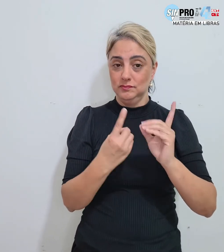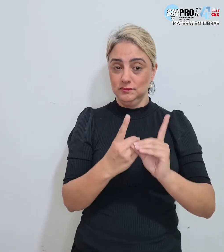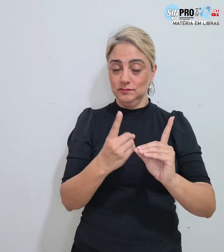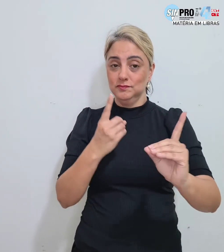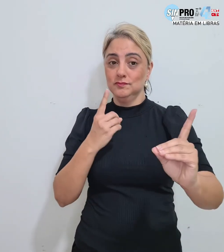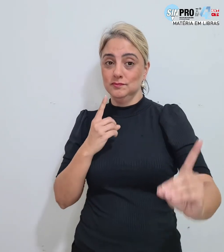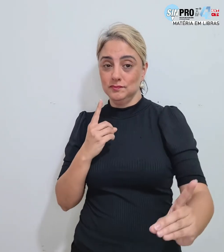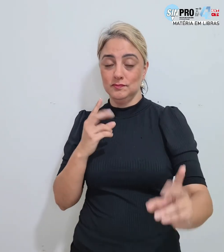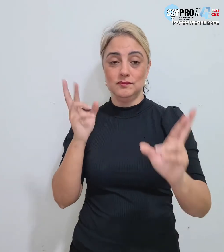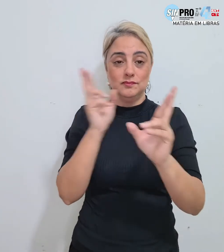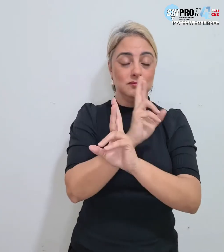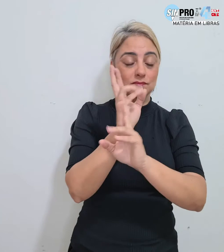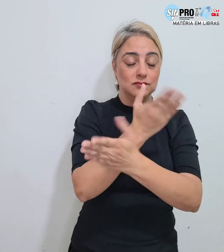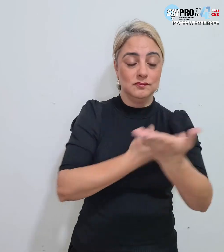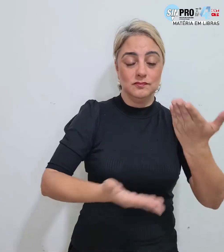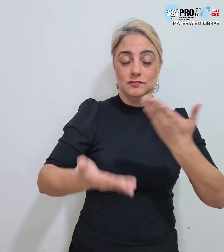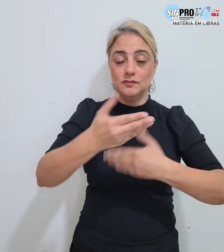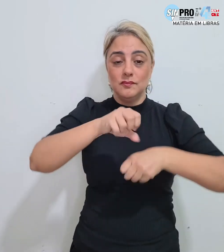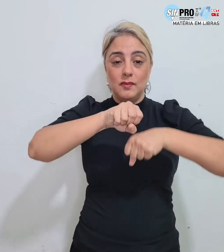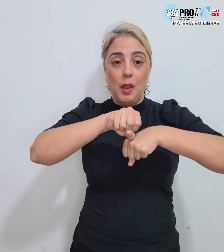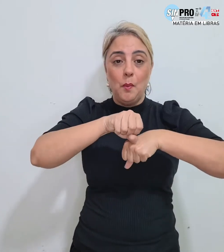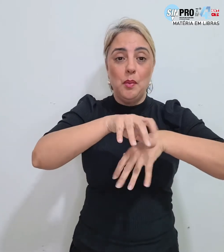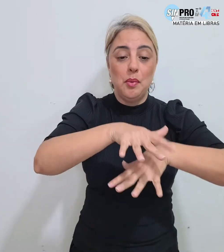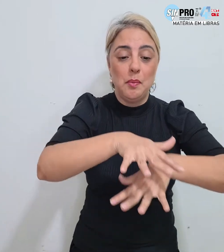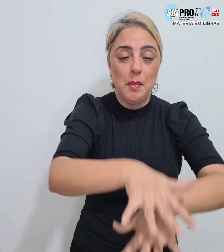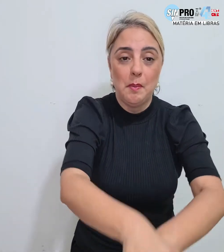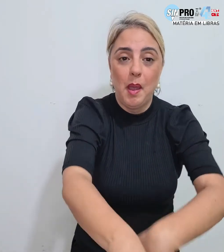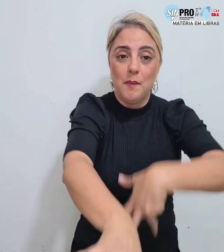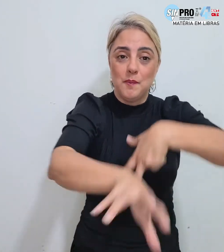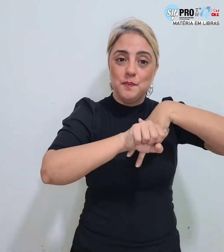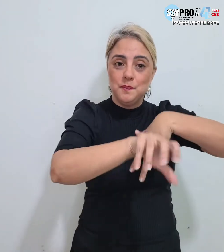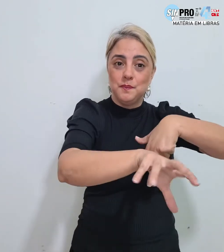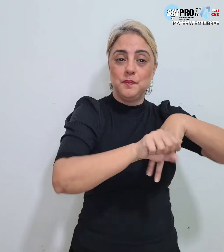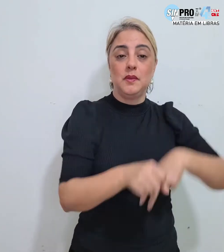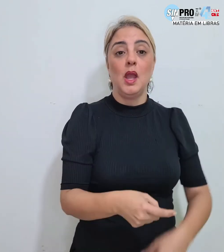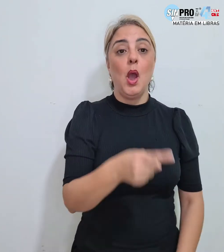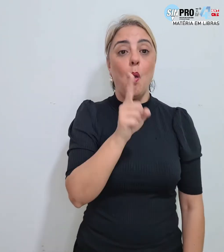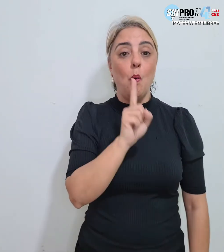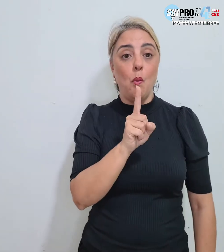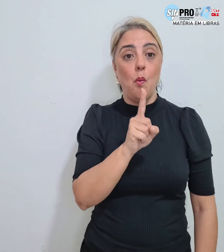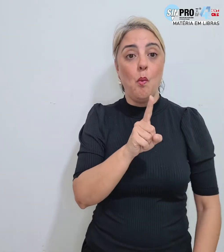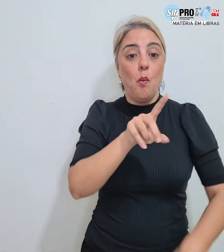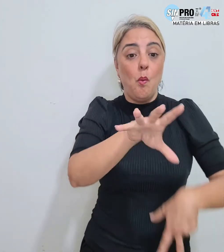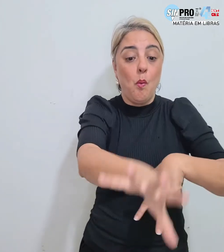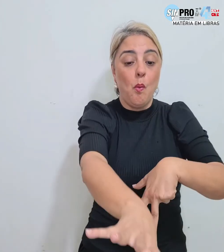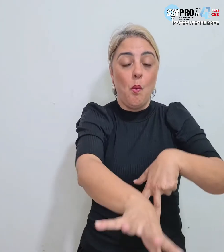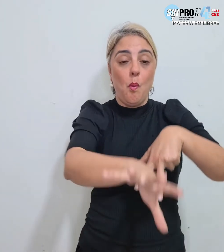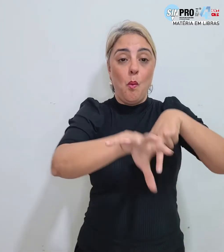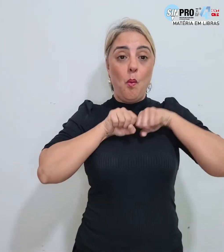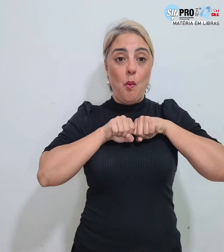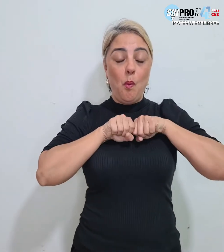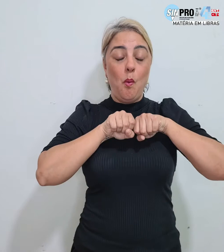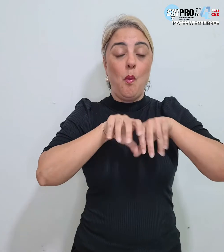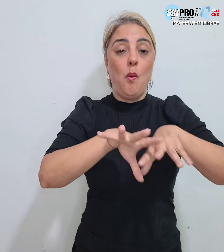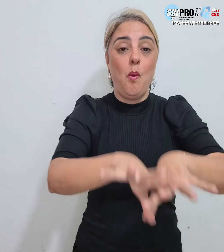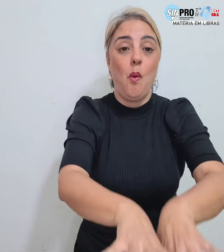físico relacionadas à disseminação da Covid-19. 1. A transmissão da doença deve estar